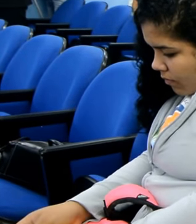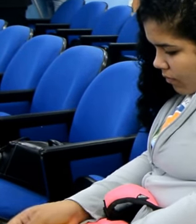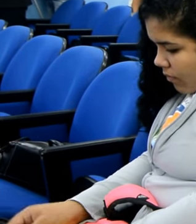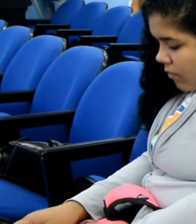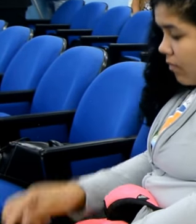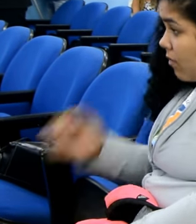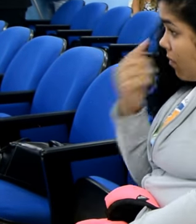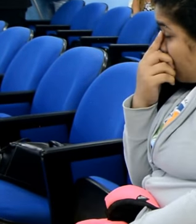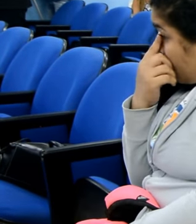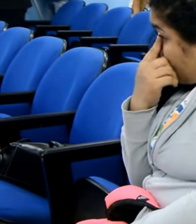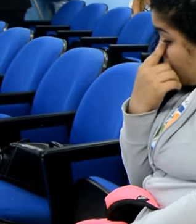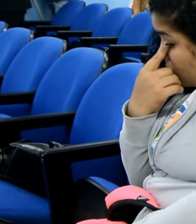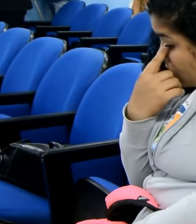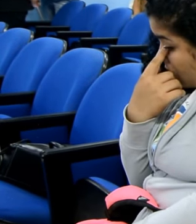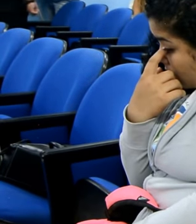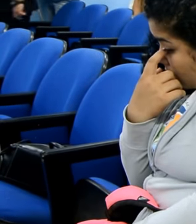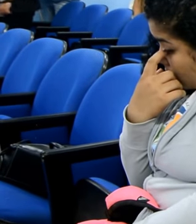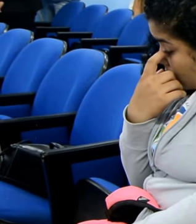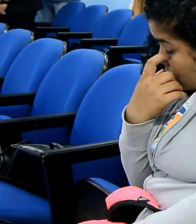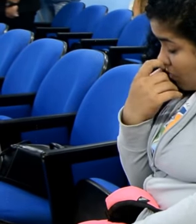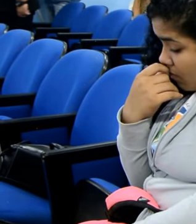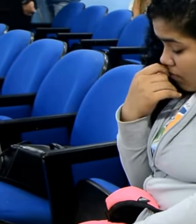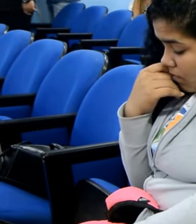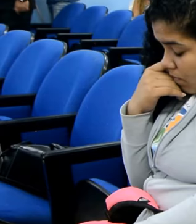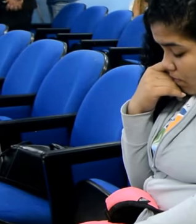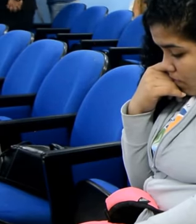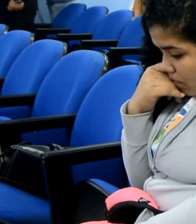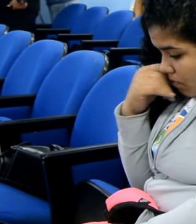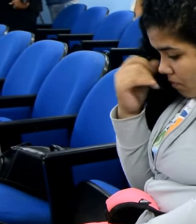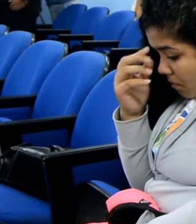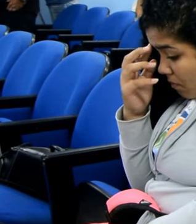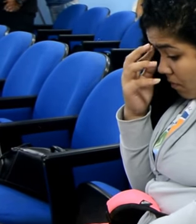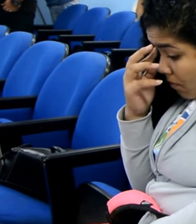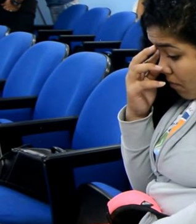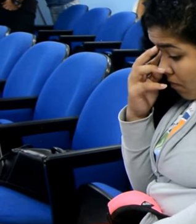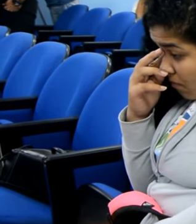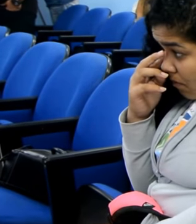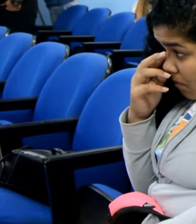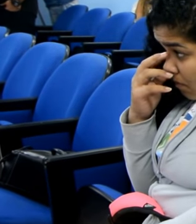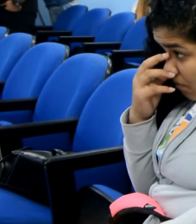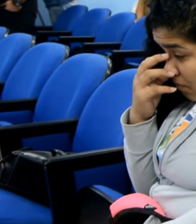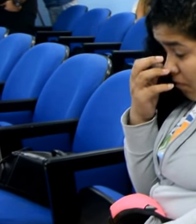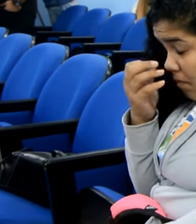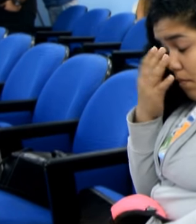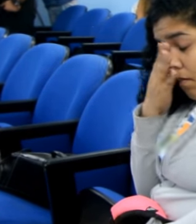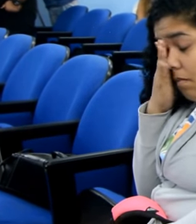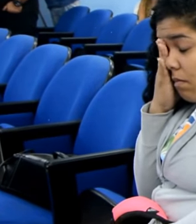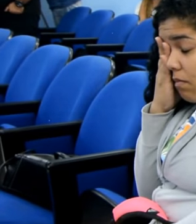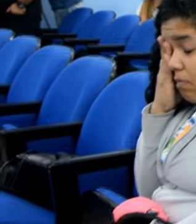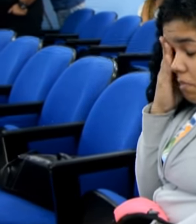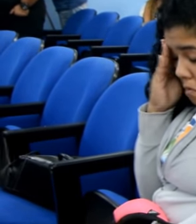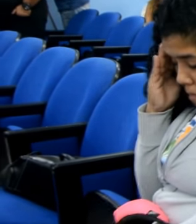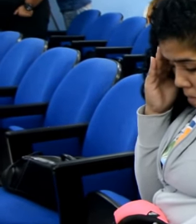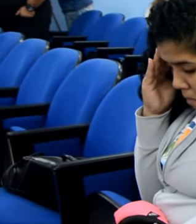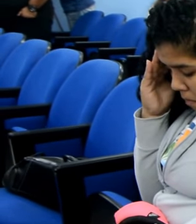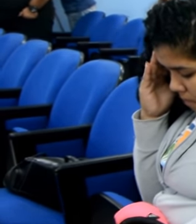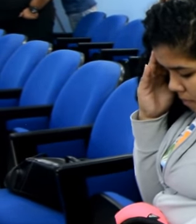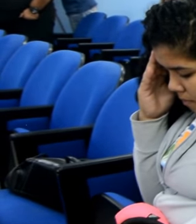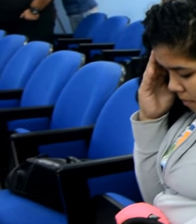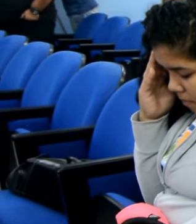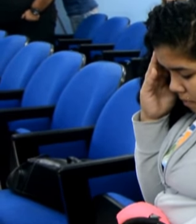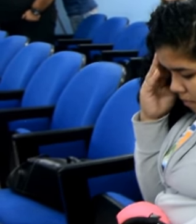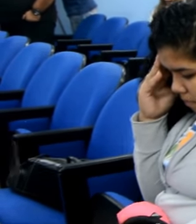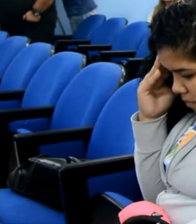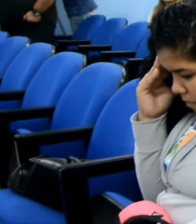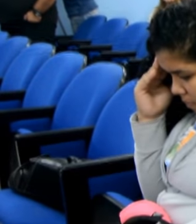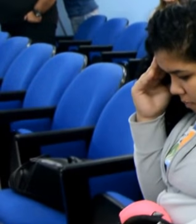forma verdadeira. Nós temos hoje um núcleo de cultura inativo, nós temos uma pungência de movimentos